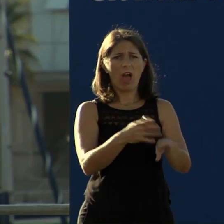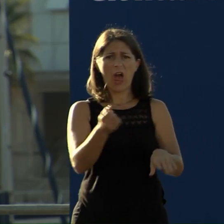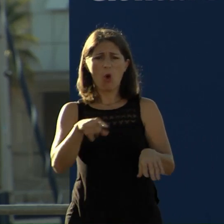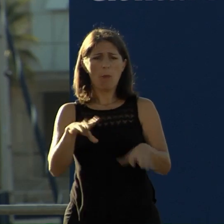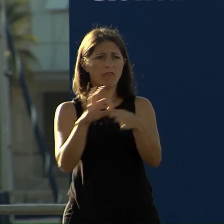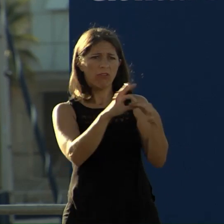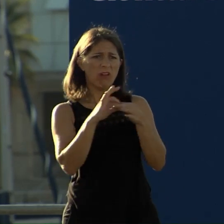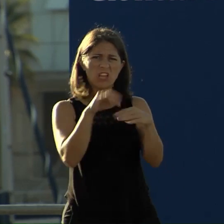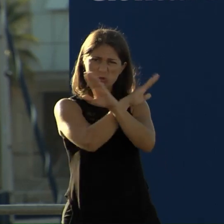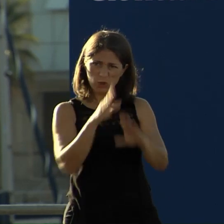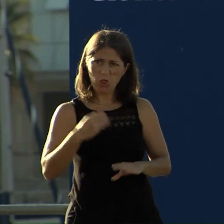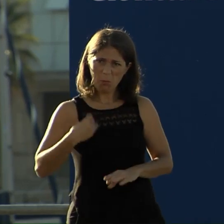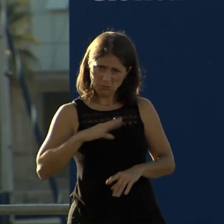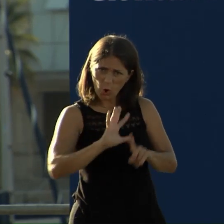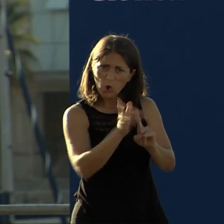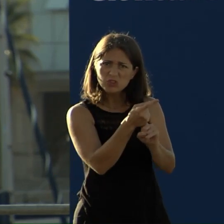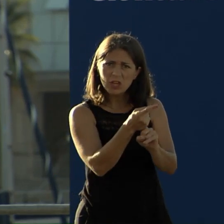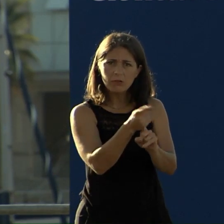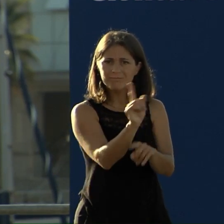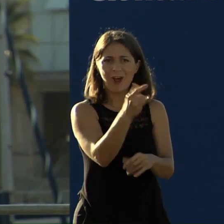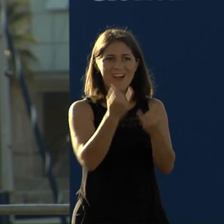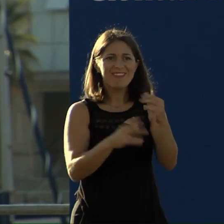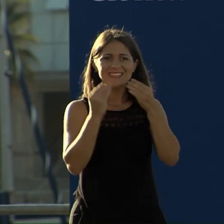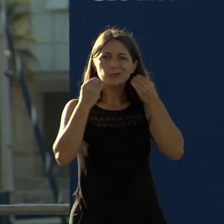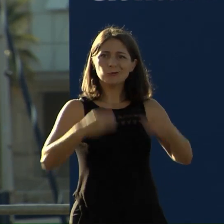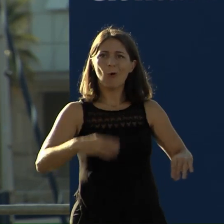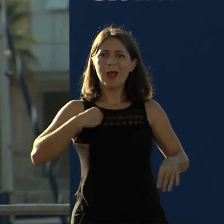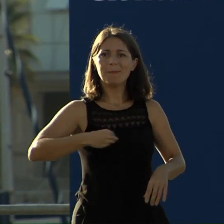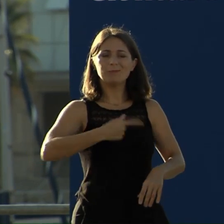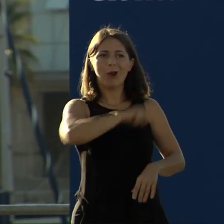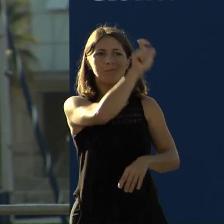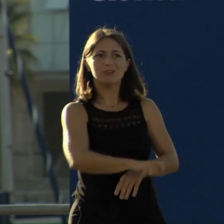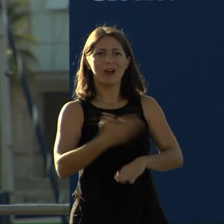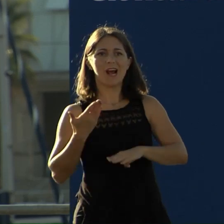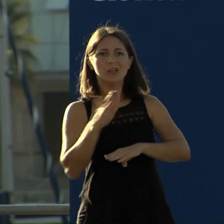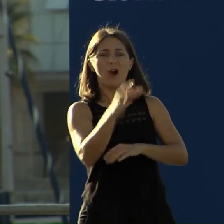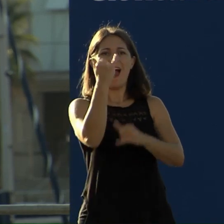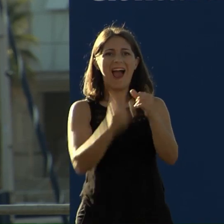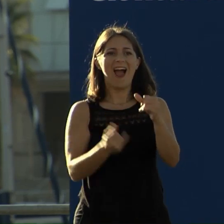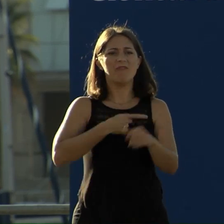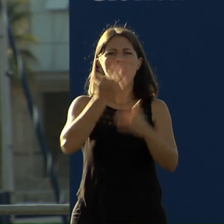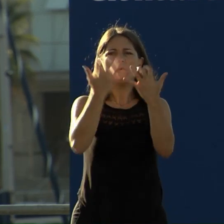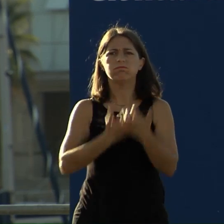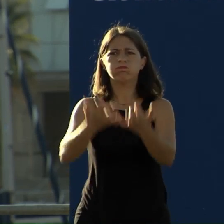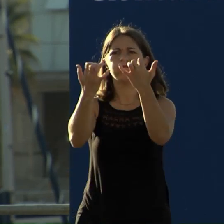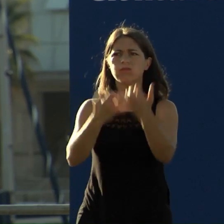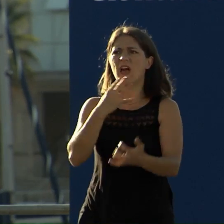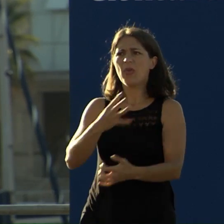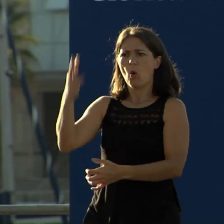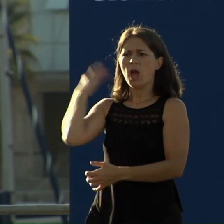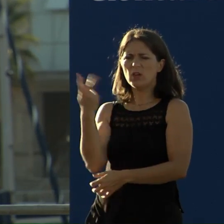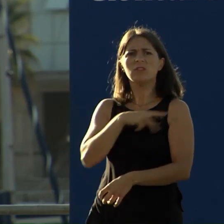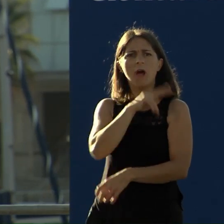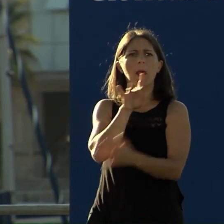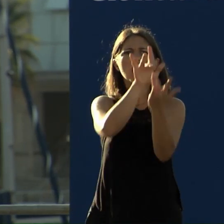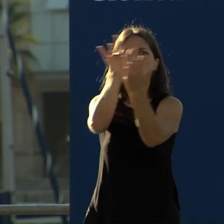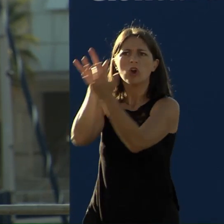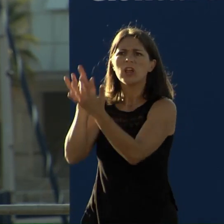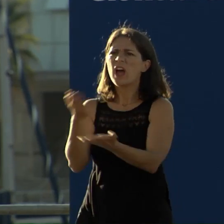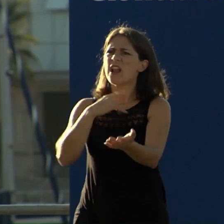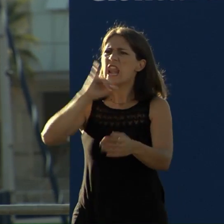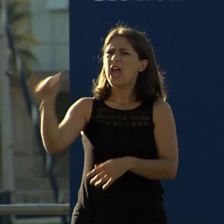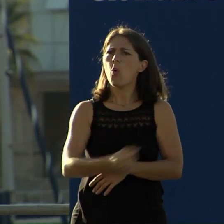tenido ese resultado? Ese es el sentido histórico. Que había un candidato que sabía hablar a la gente hace cuatro años. Que hablaba con otro